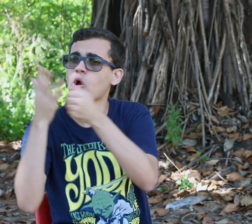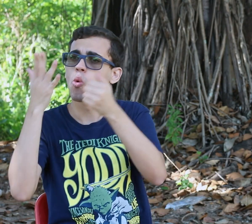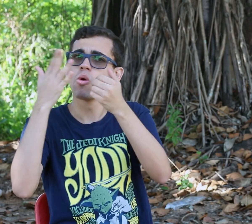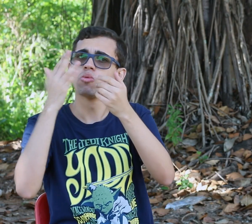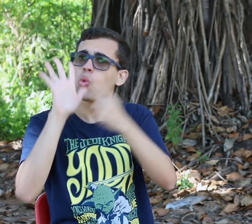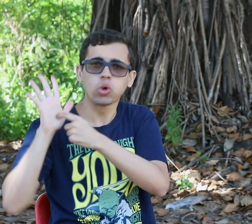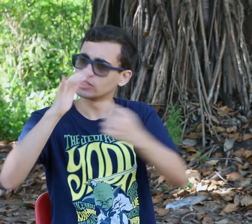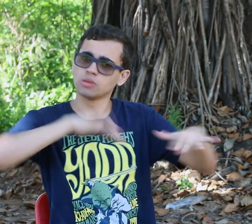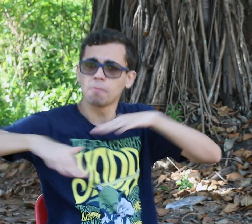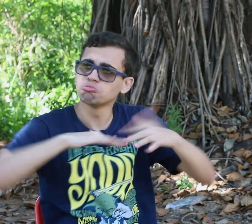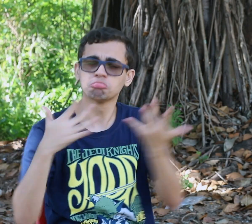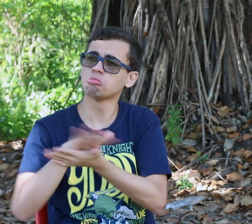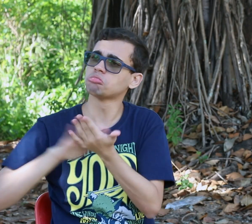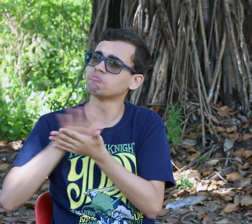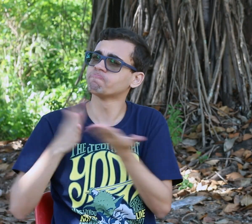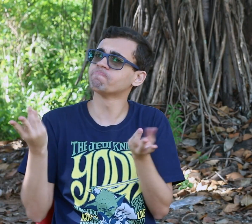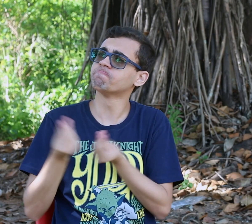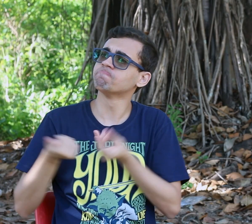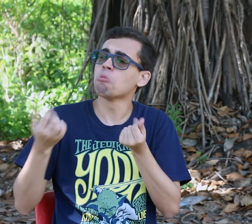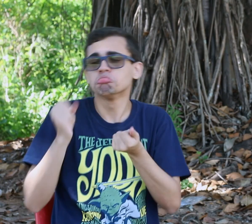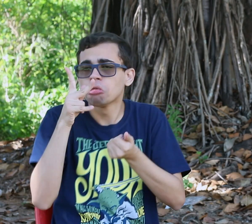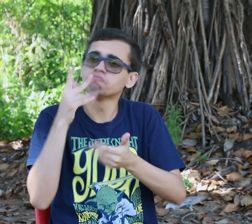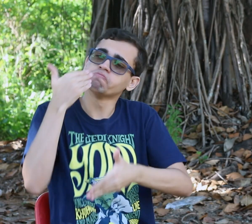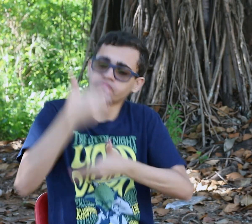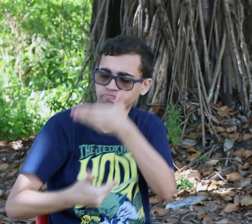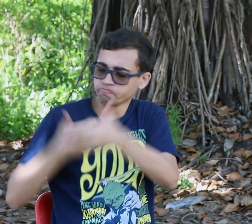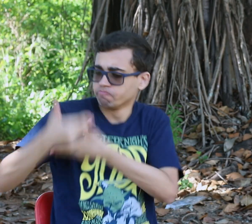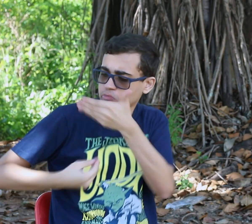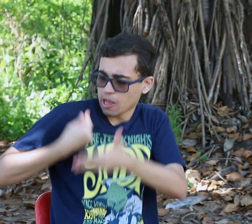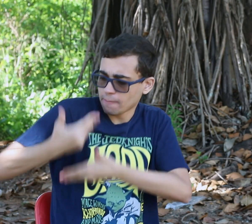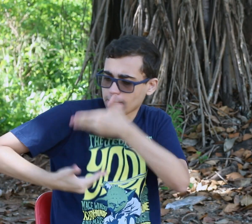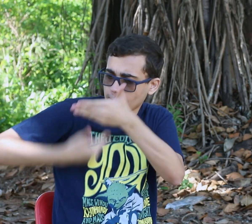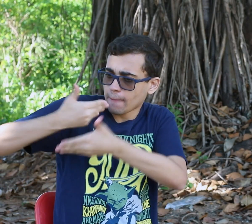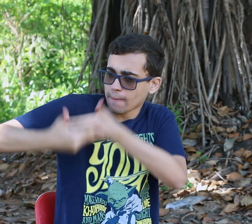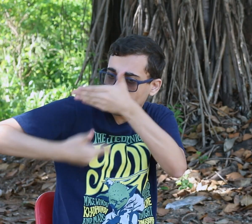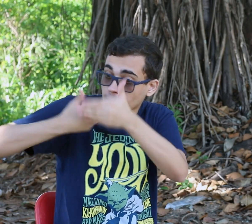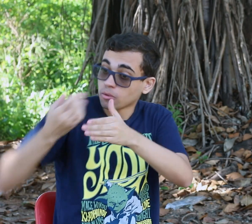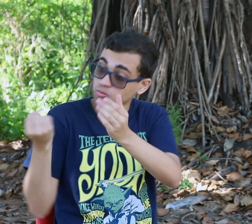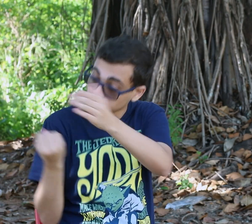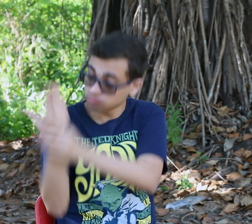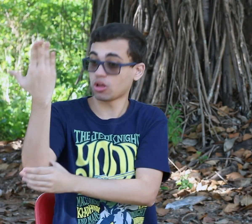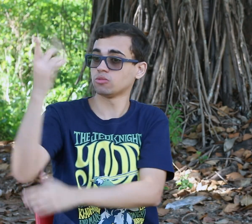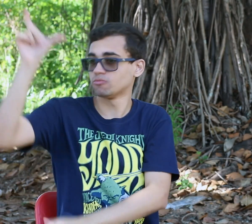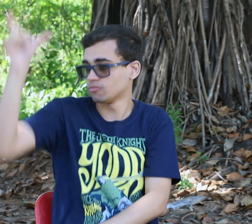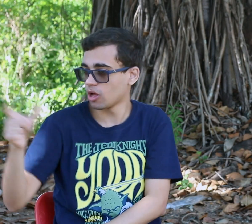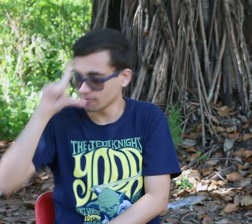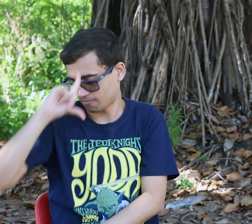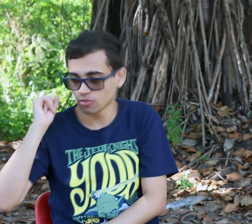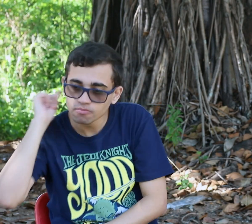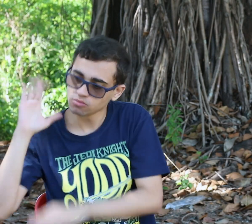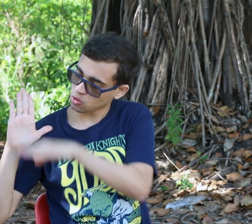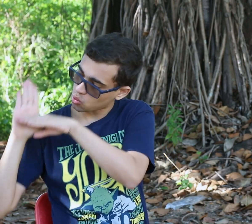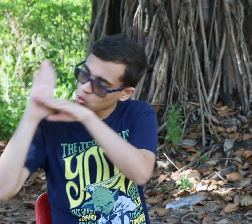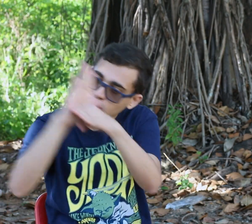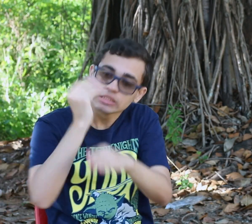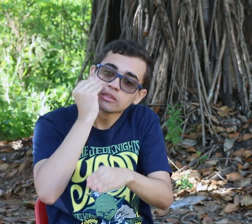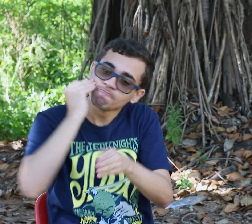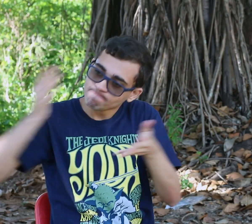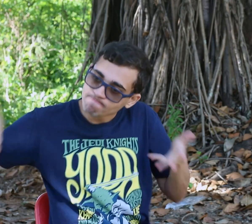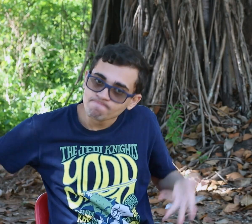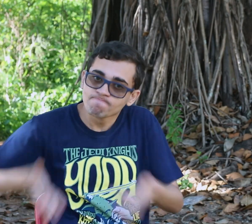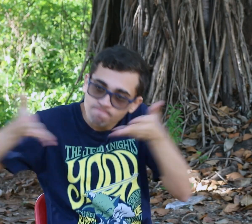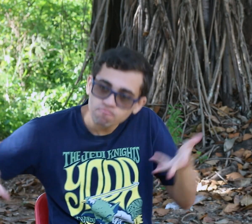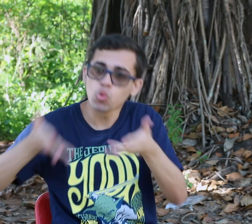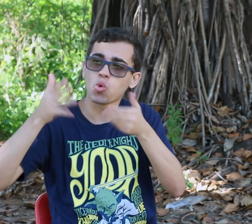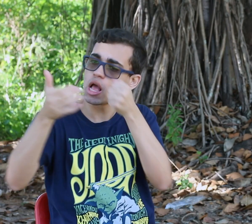tinha surdo? Na verdade, eles estavam escondidos. Não tinha um movimento de surdos. E isso foi aos poucos, tendo, né,